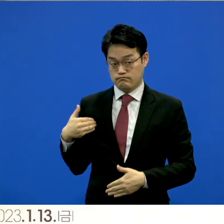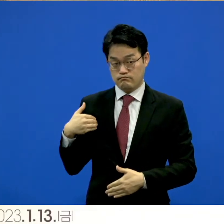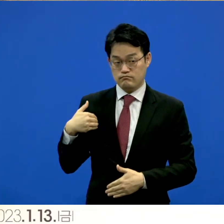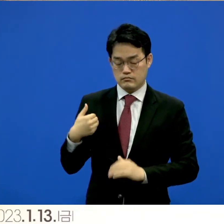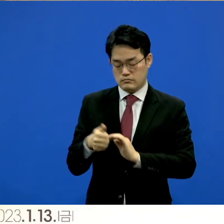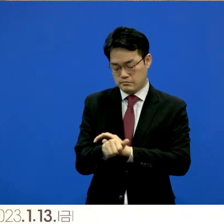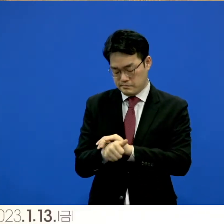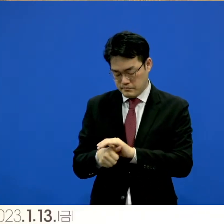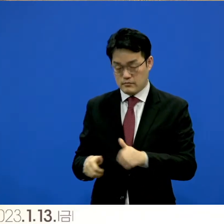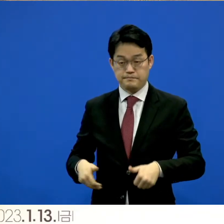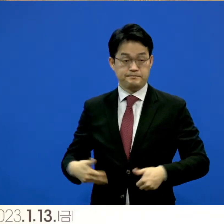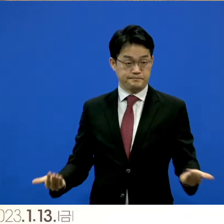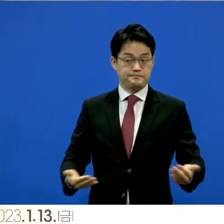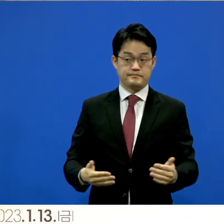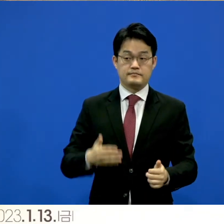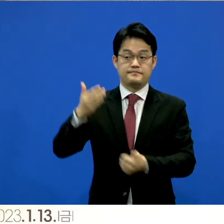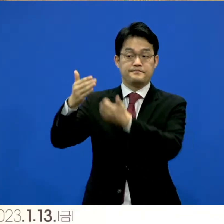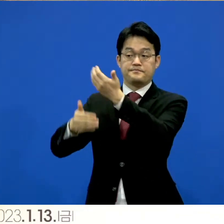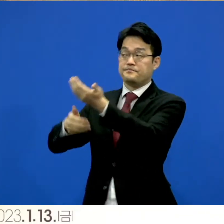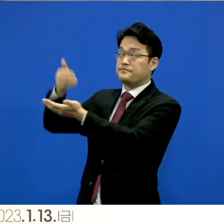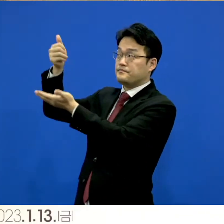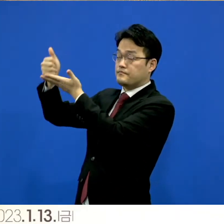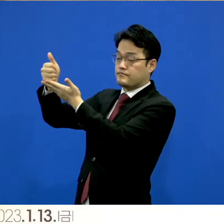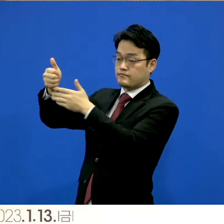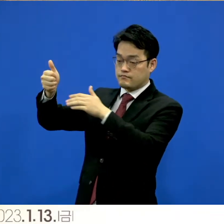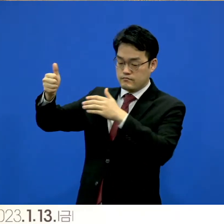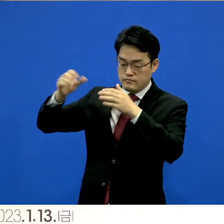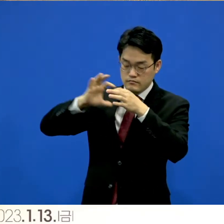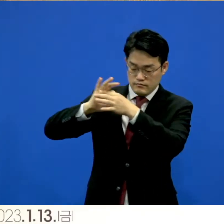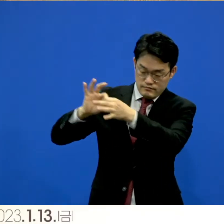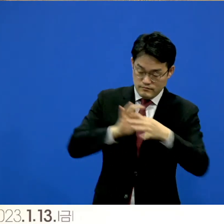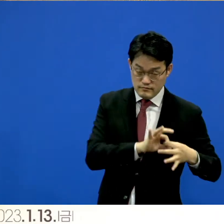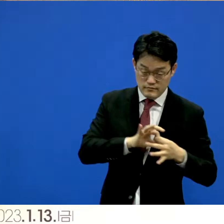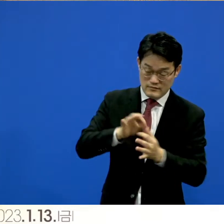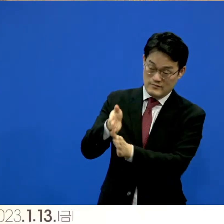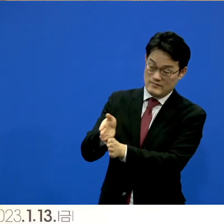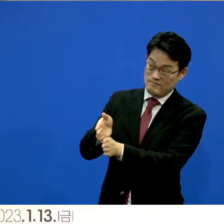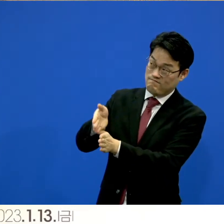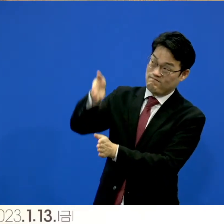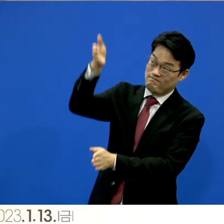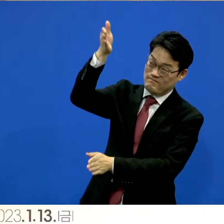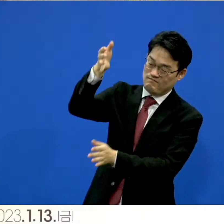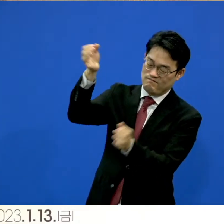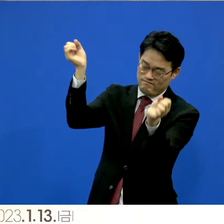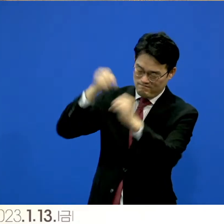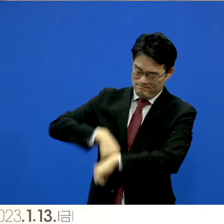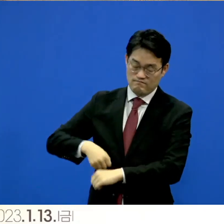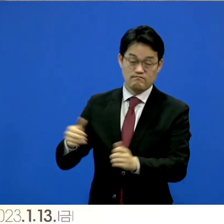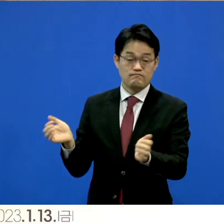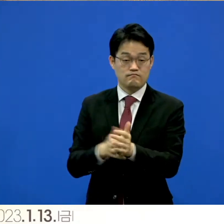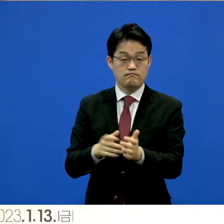없습니다. 하나님과 우리와의 관계에 어떤 것도 가늠할 수 없습니다.